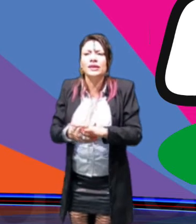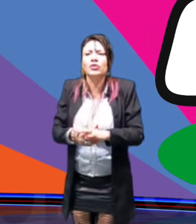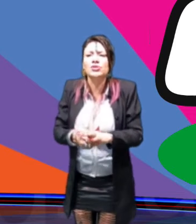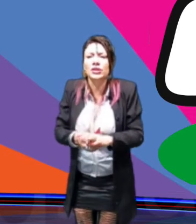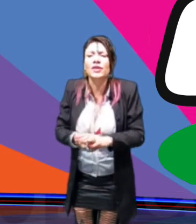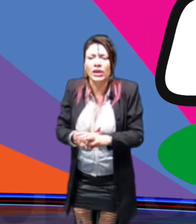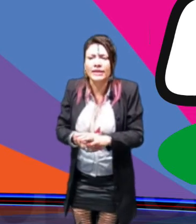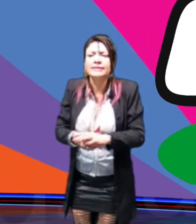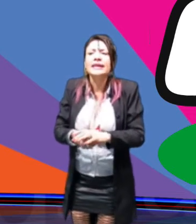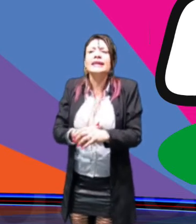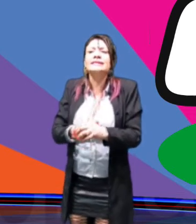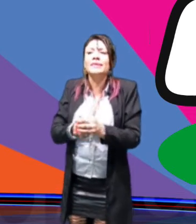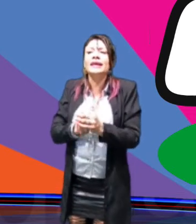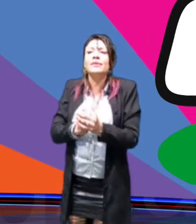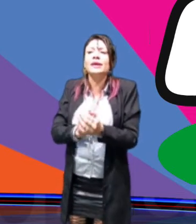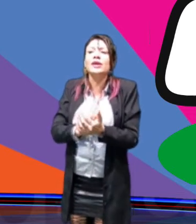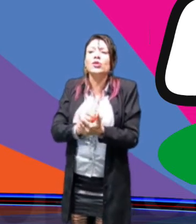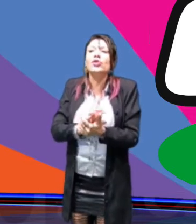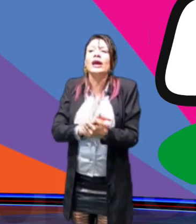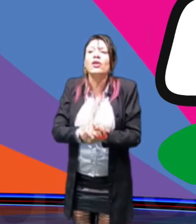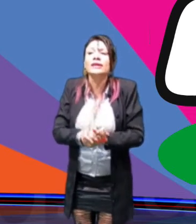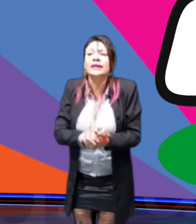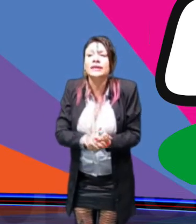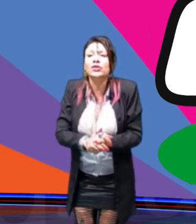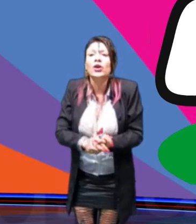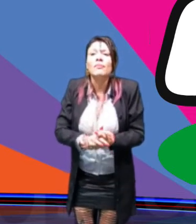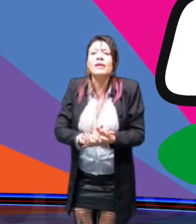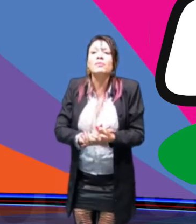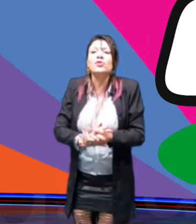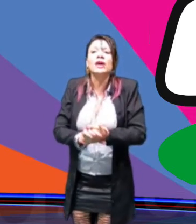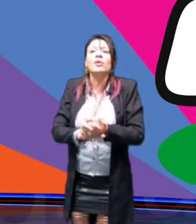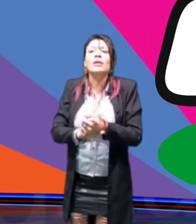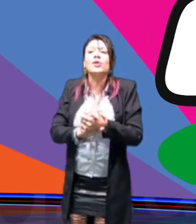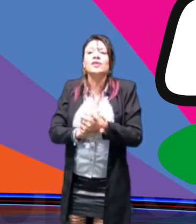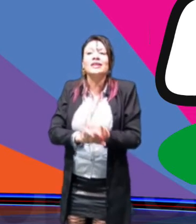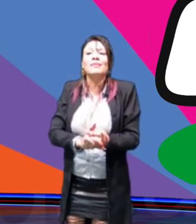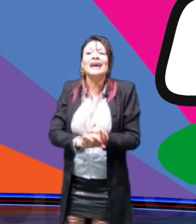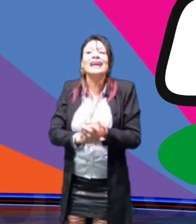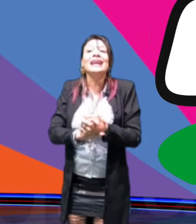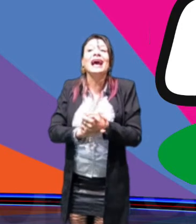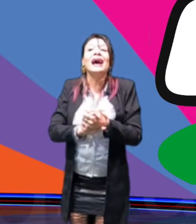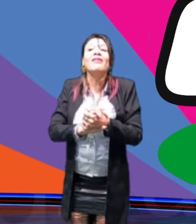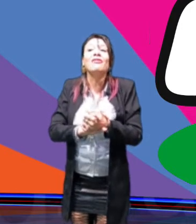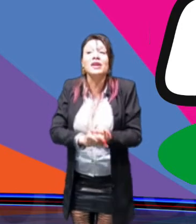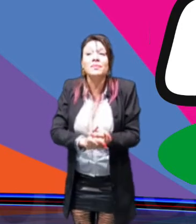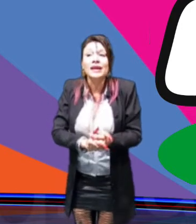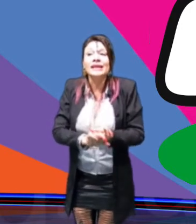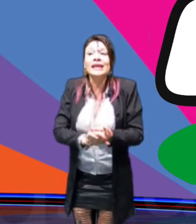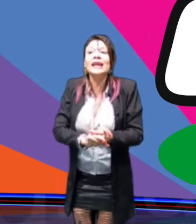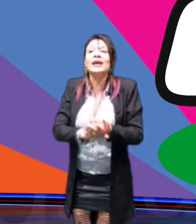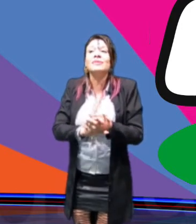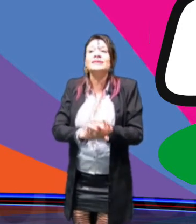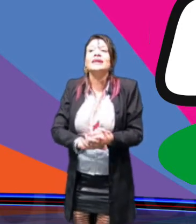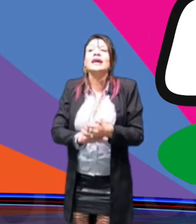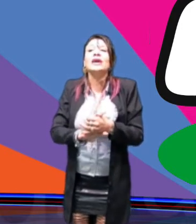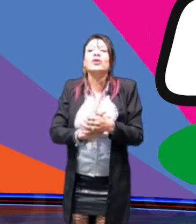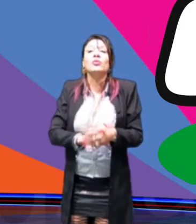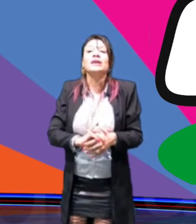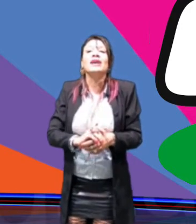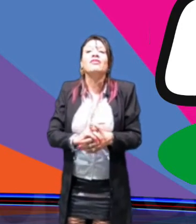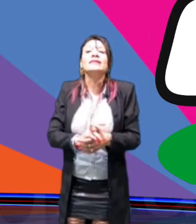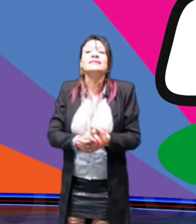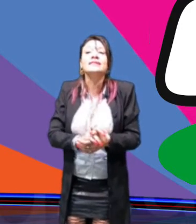1.500 millones de dólares. La semana que viene, incluso, Carlos Castañeto va a impulsar un cambio de sistema en la AFIP de la capacidad